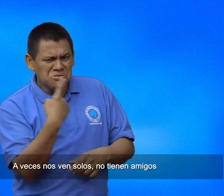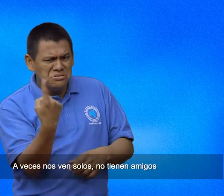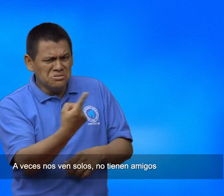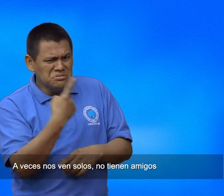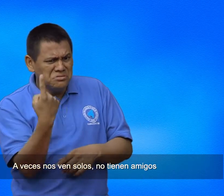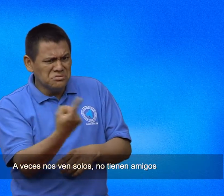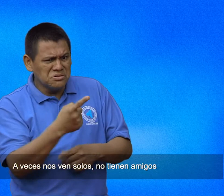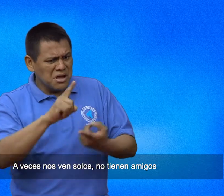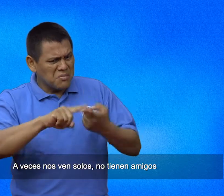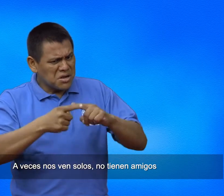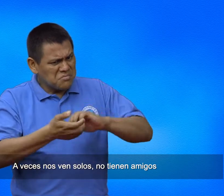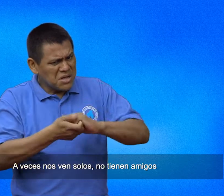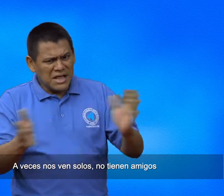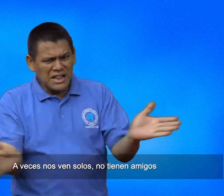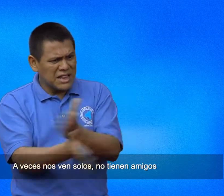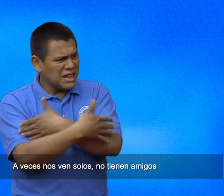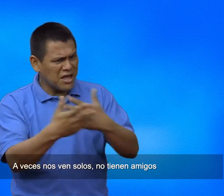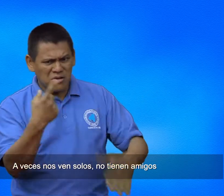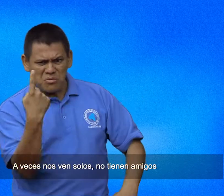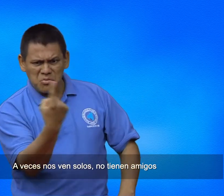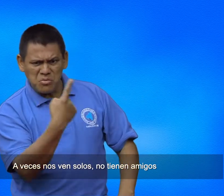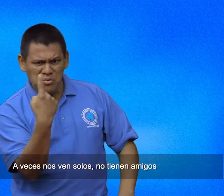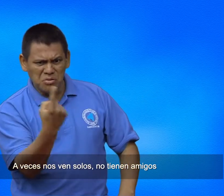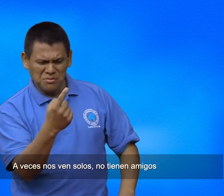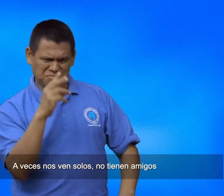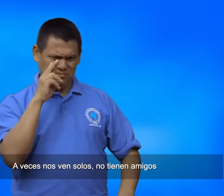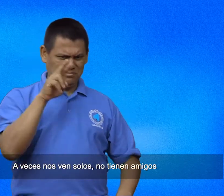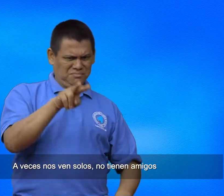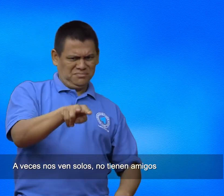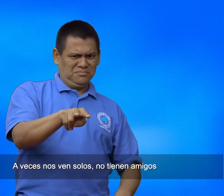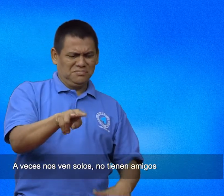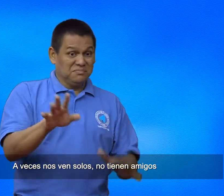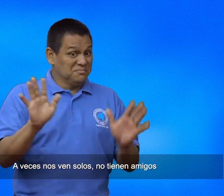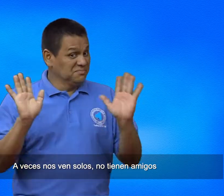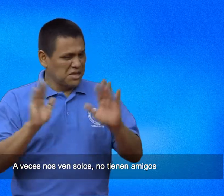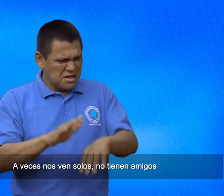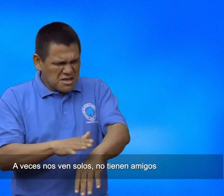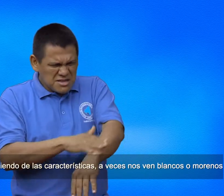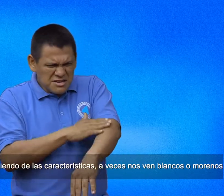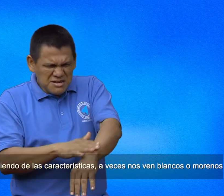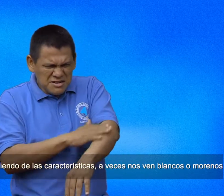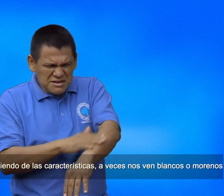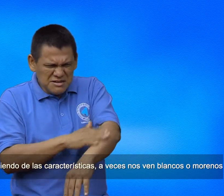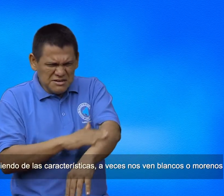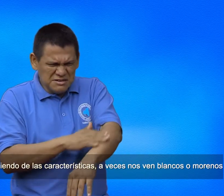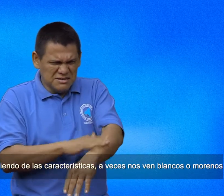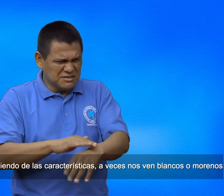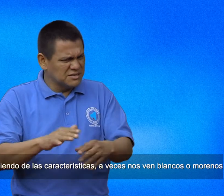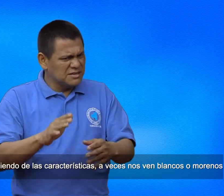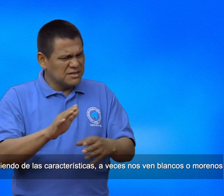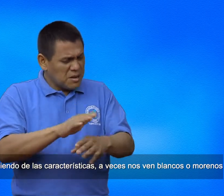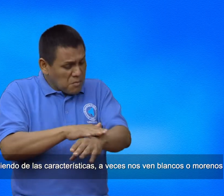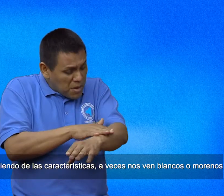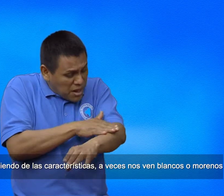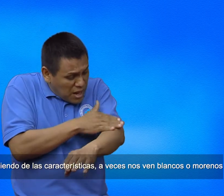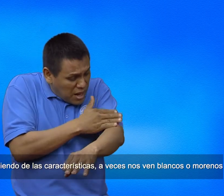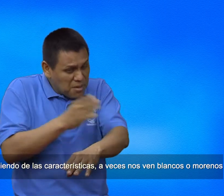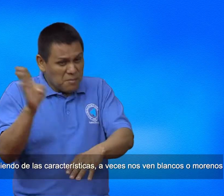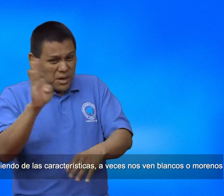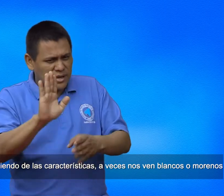a dejarme solo no tenemos no tienen amigos y a veces depende de las características